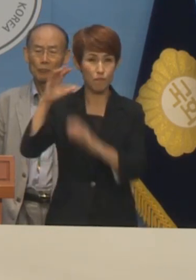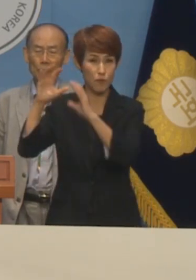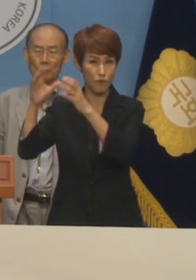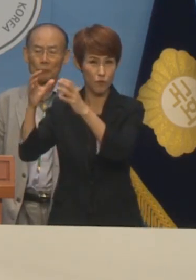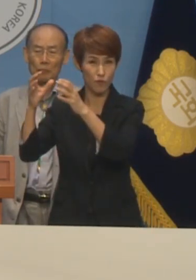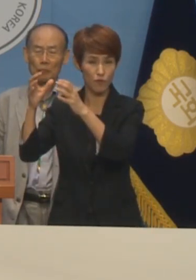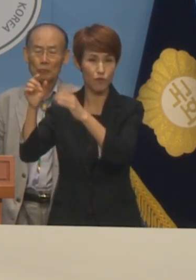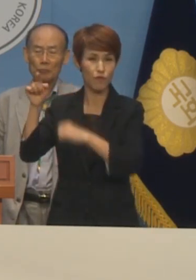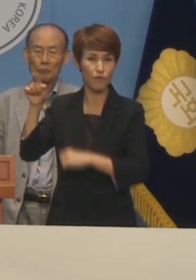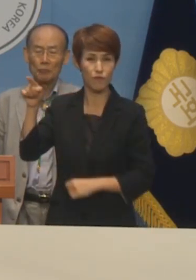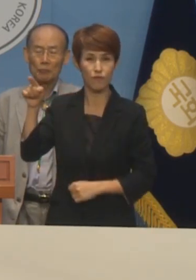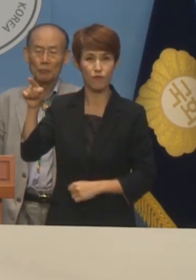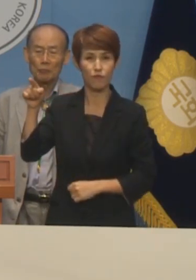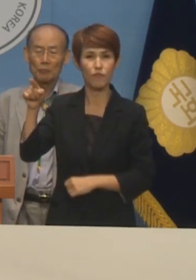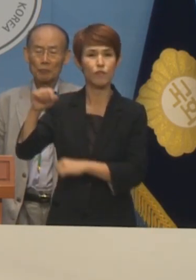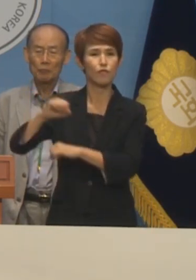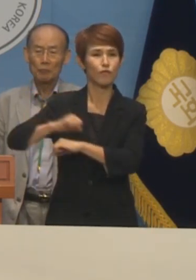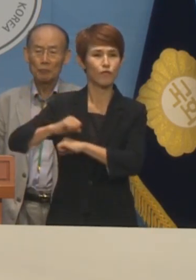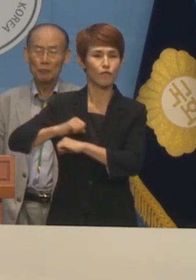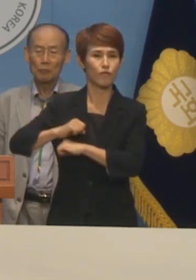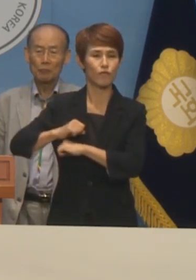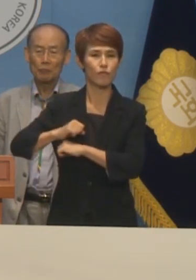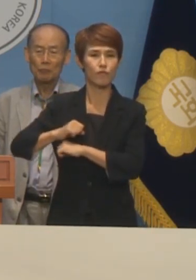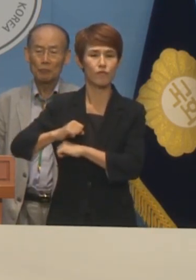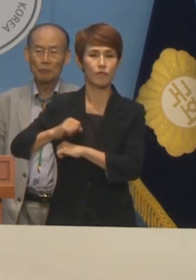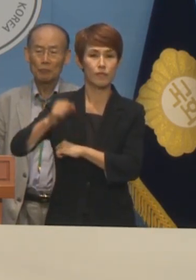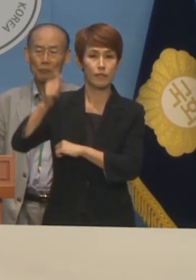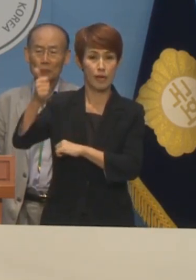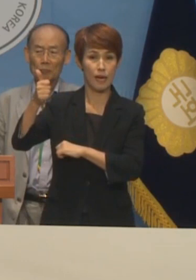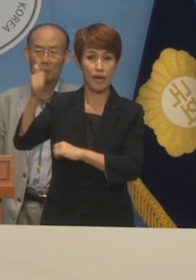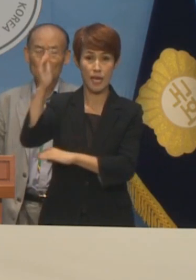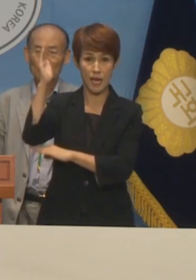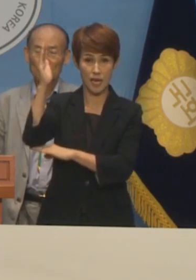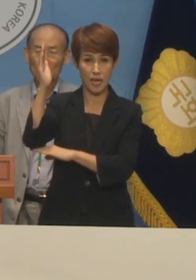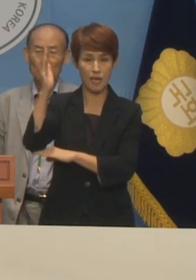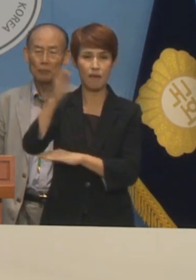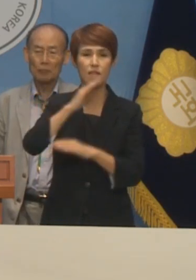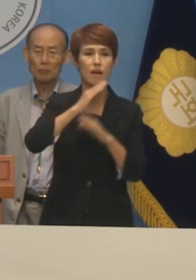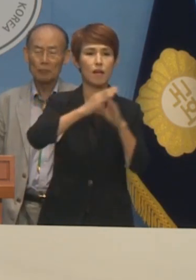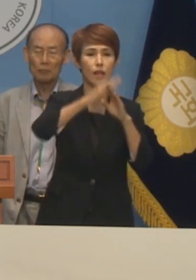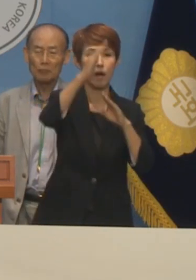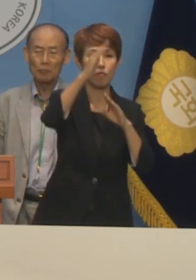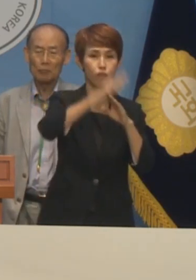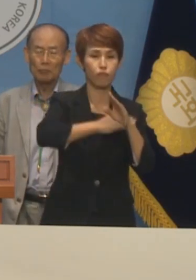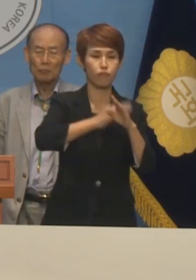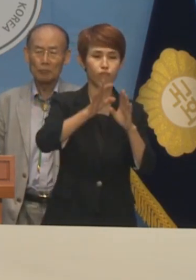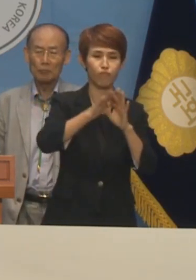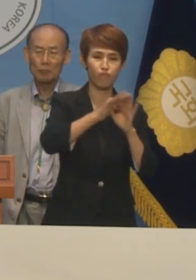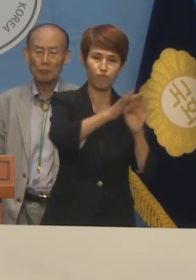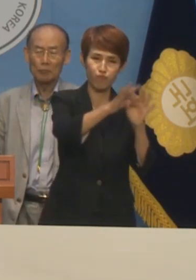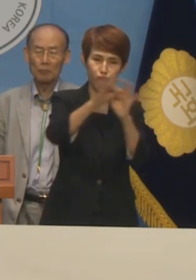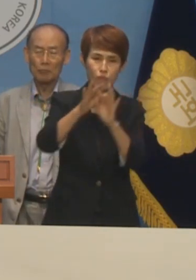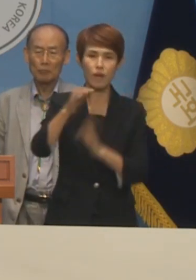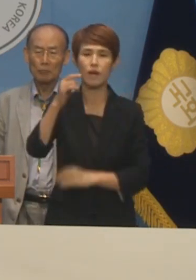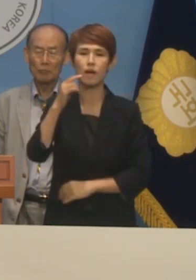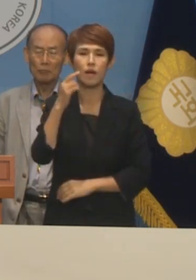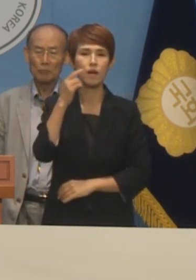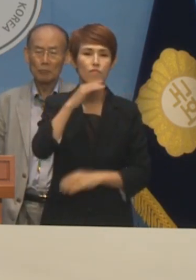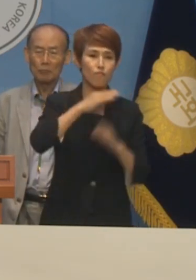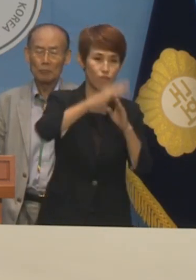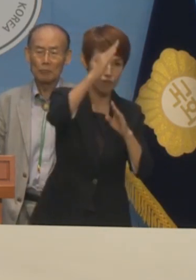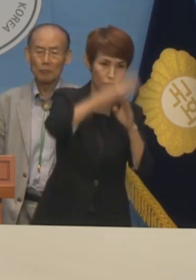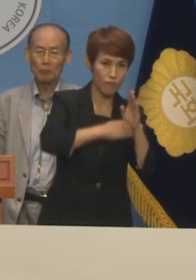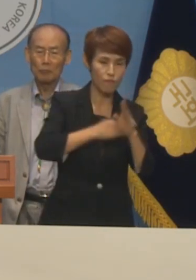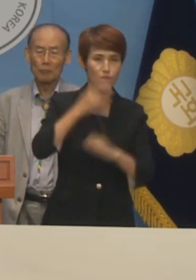보룩스 미군 사령관도 언급한 바 있는 남북미 동맥 체결, 동족 간